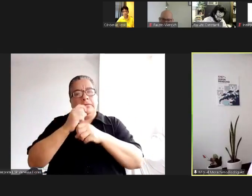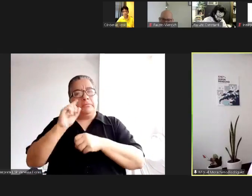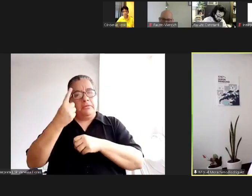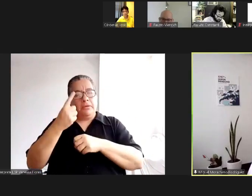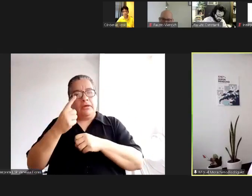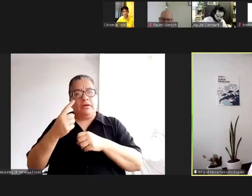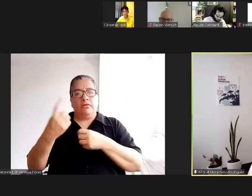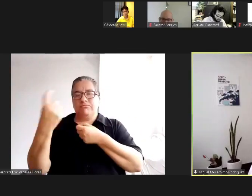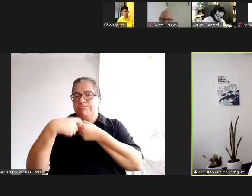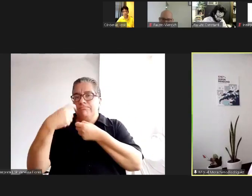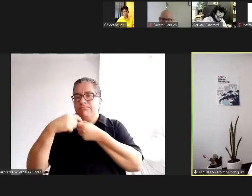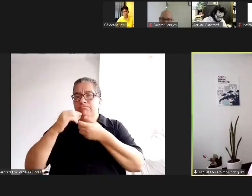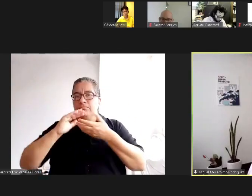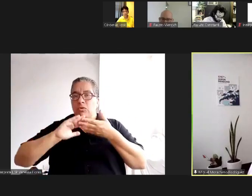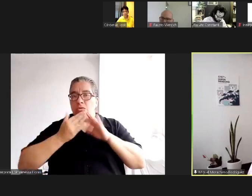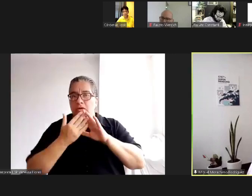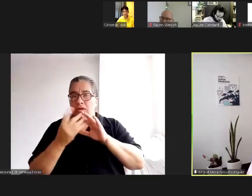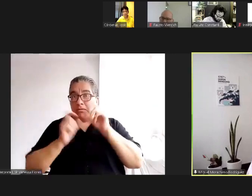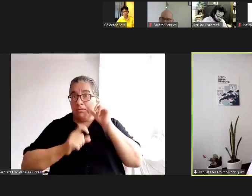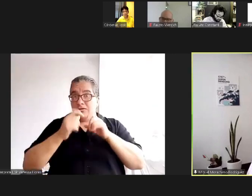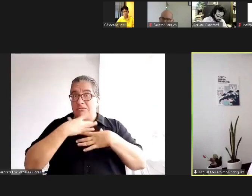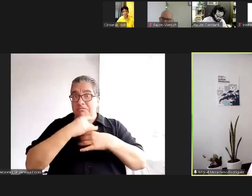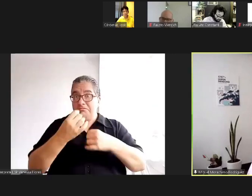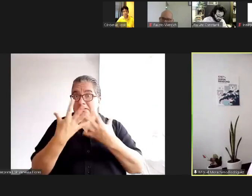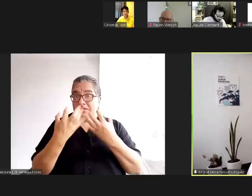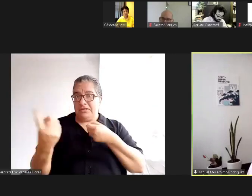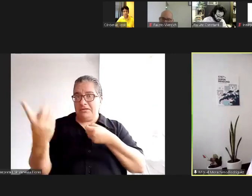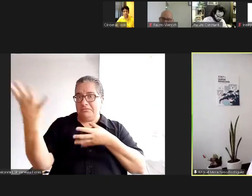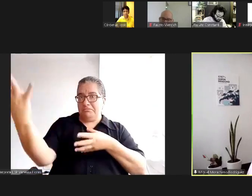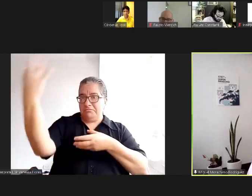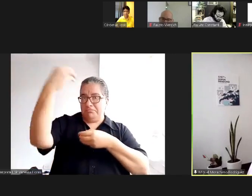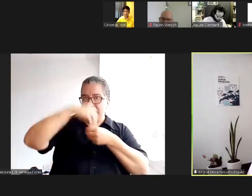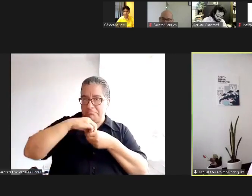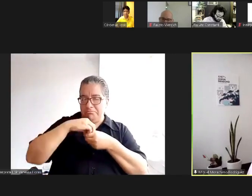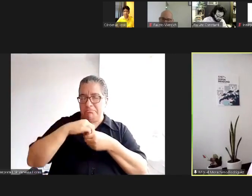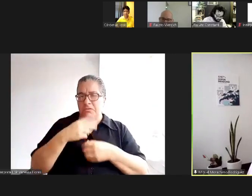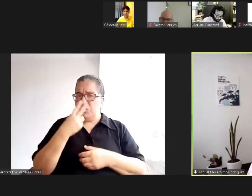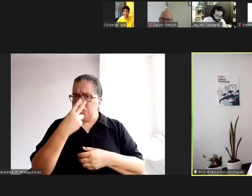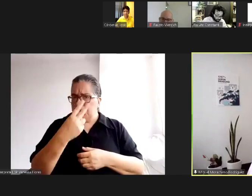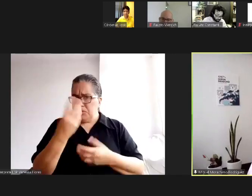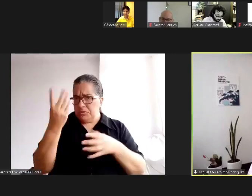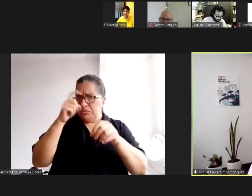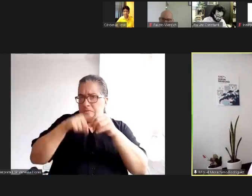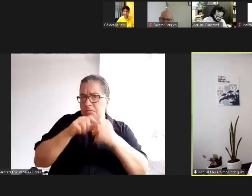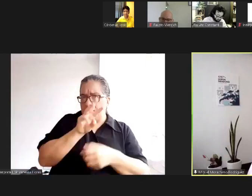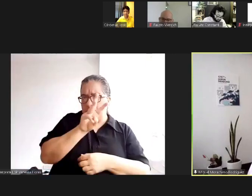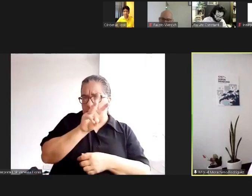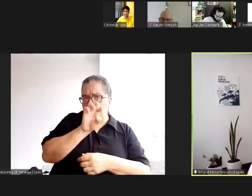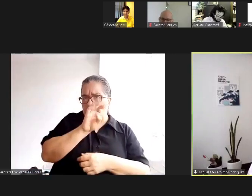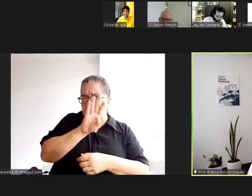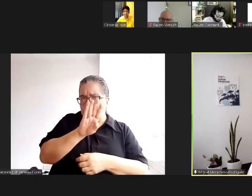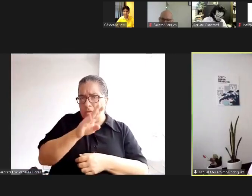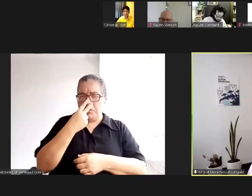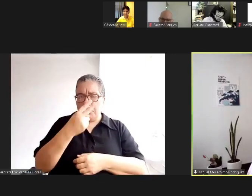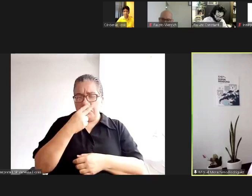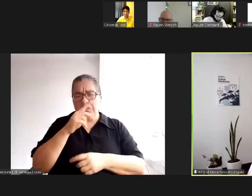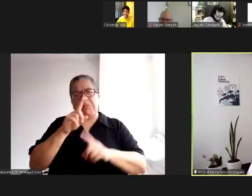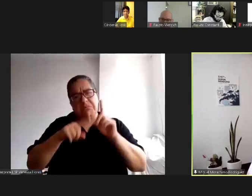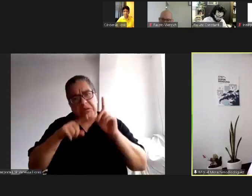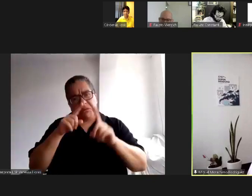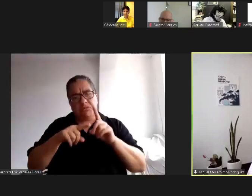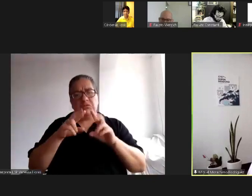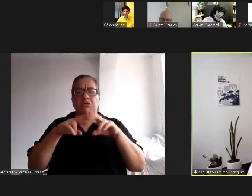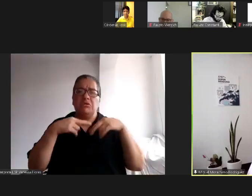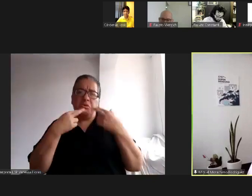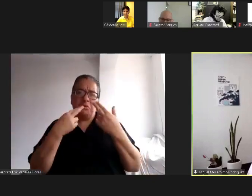eso trabajamos. Si se meten en nuestra página web, van a ver, hacemos pequeños eventos para continuar conversando de esto. Hay mucho que nosotros necesitamos